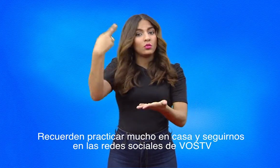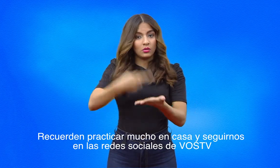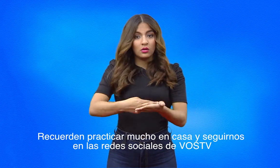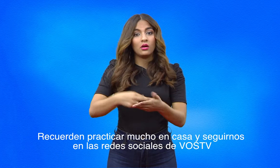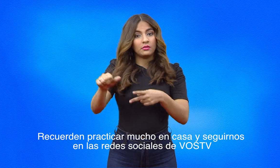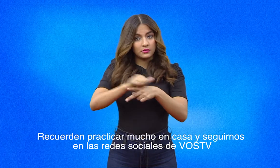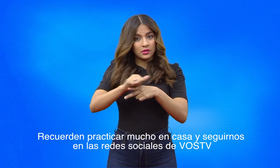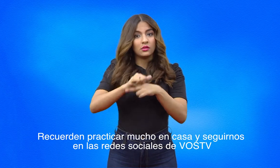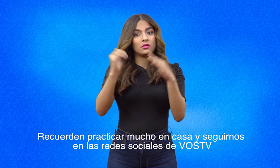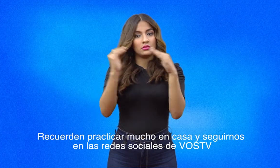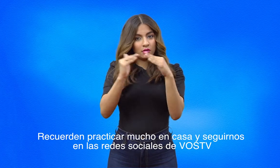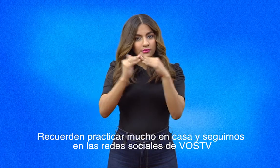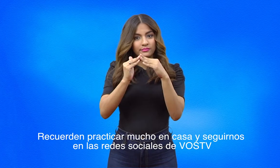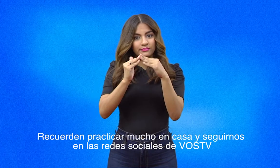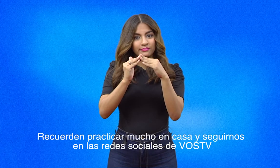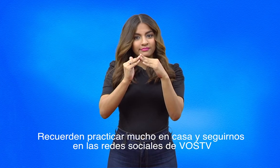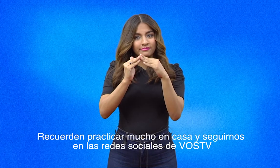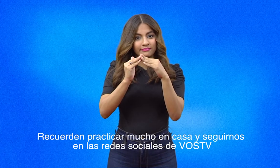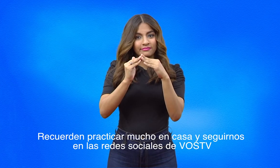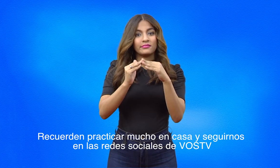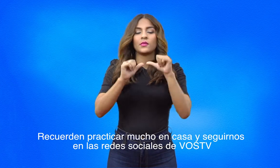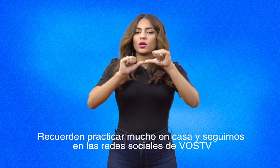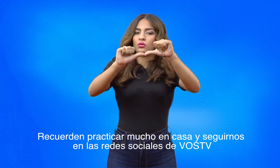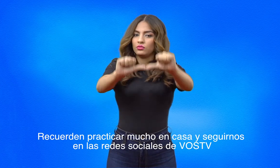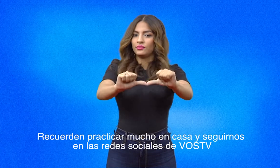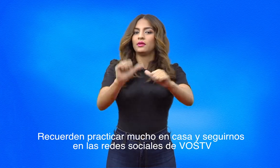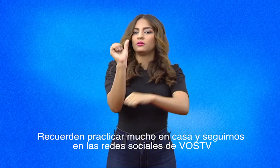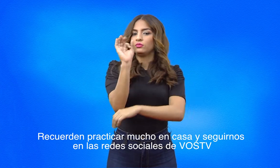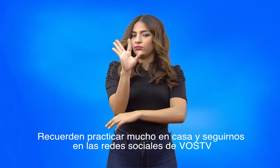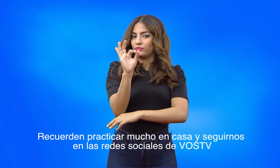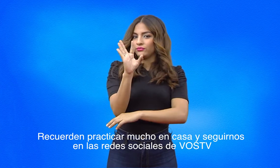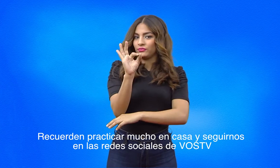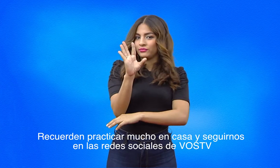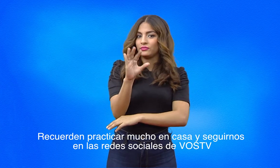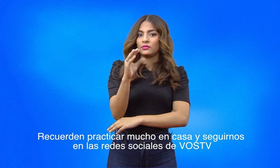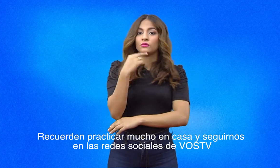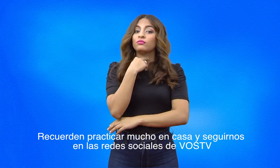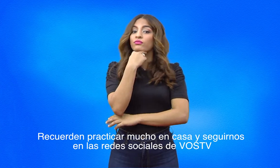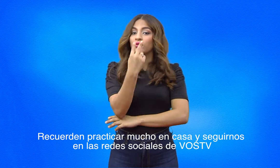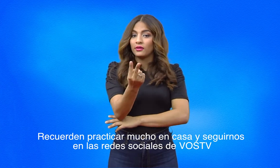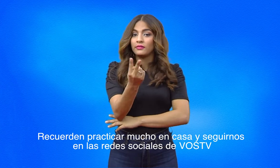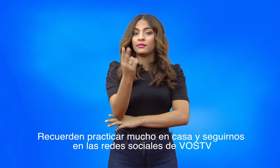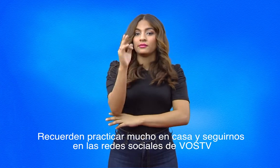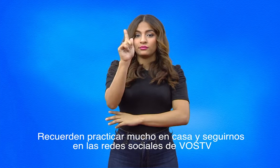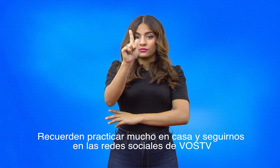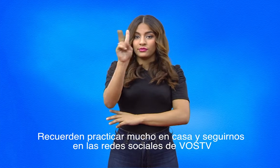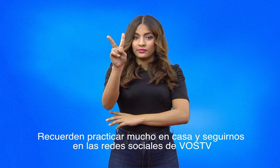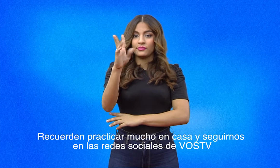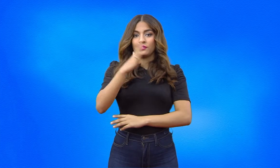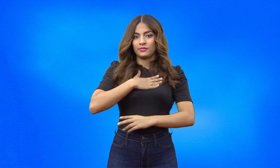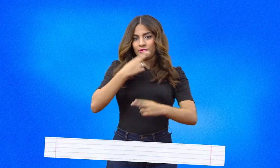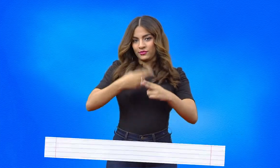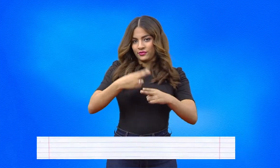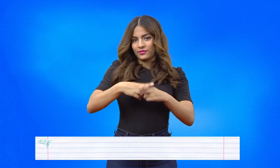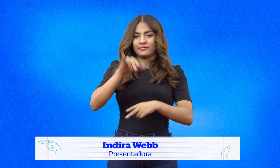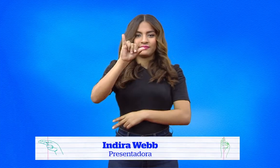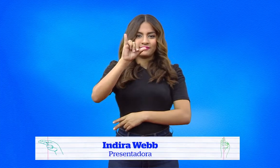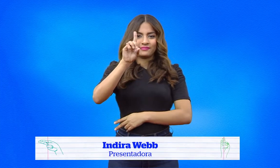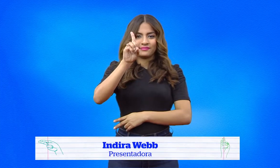Recuerden practicar mucho en casa. Seguimos en las redes sociales, Voz TV. Mi nombre